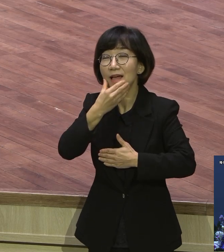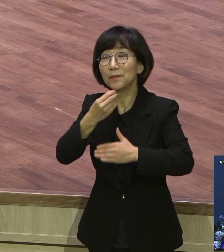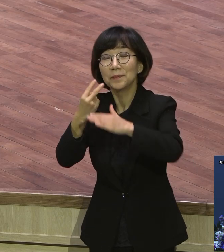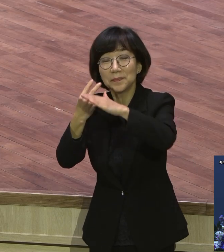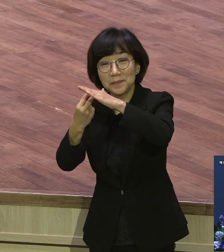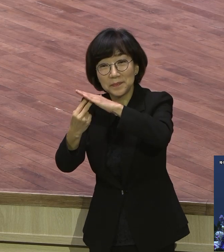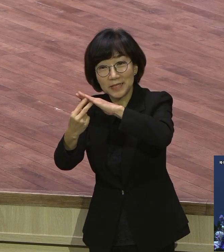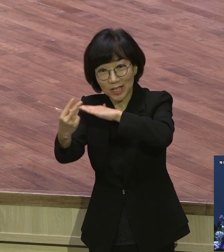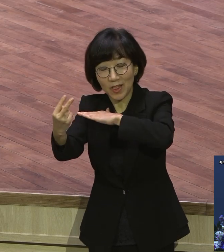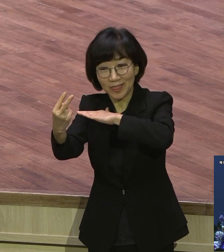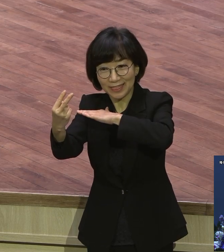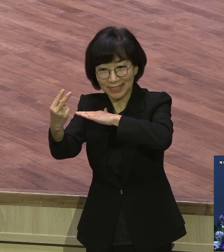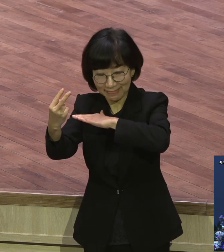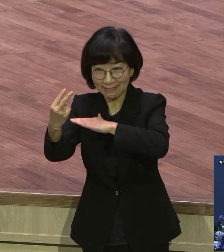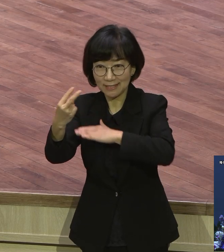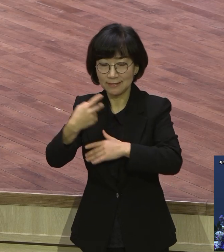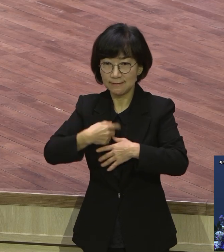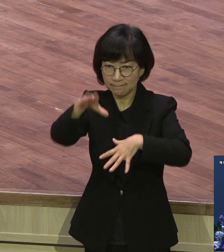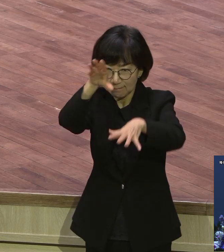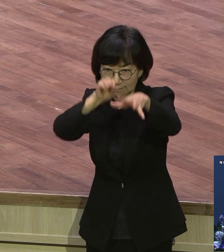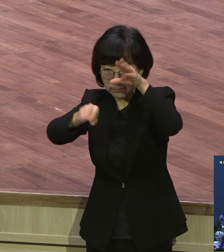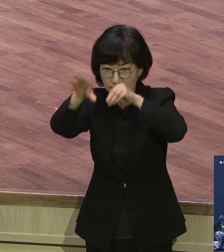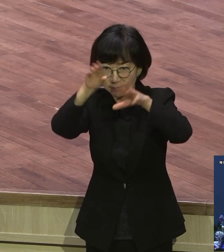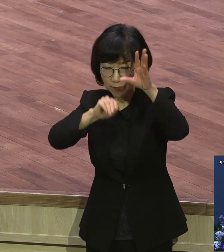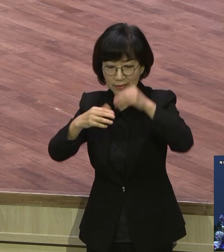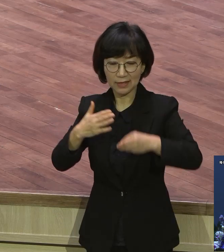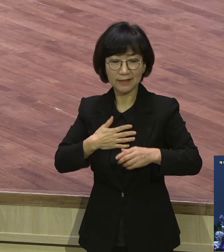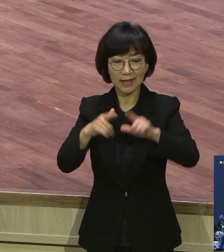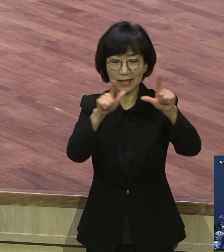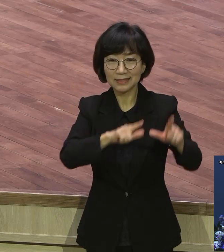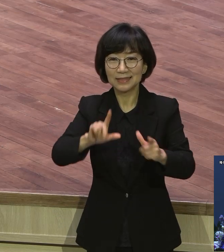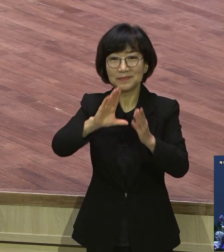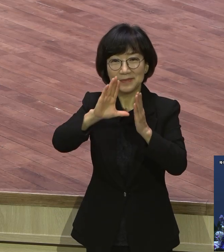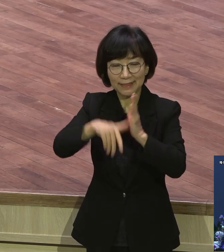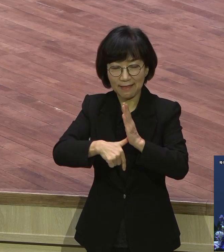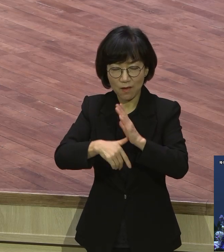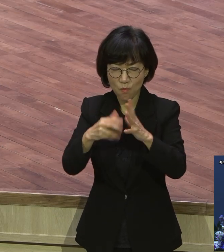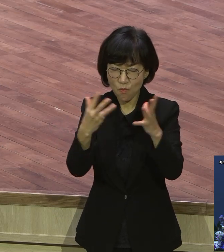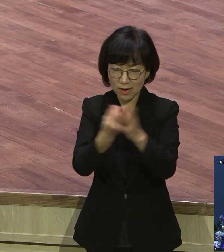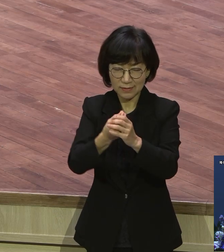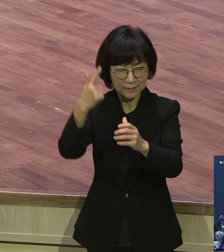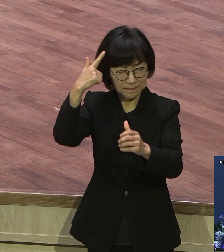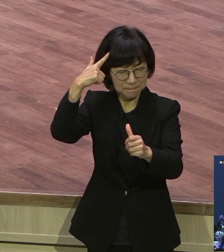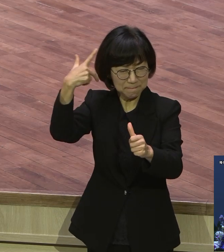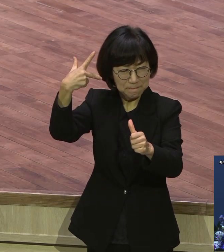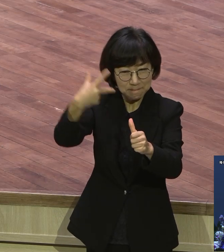여러분 삶 속에 각인 뿌리 체질화 되기를 바랍니다